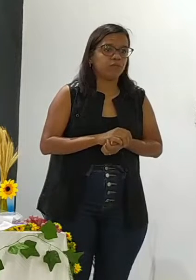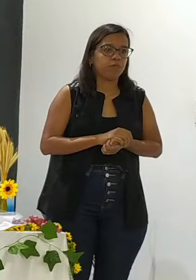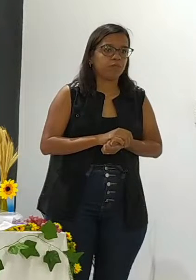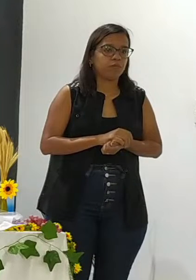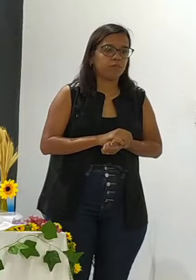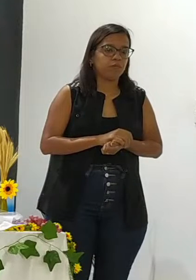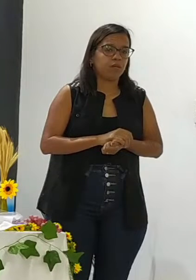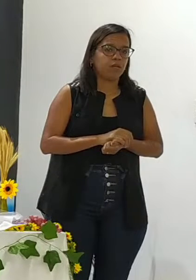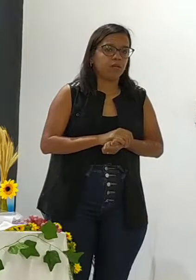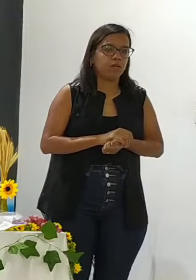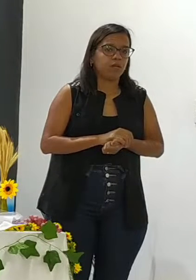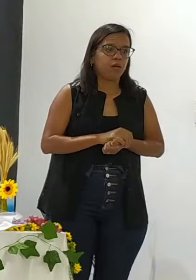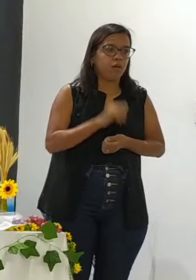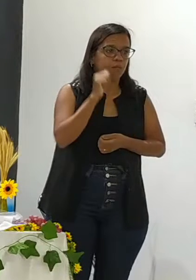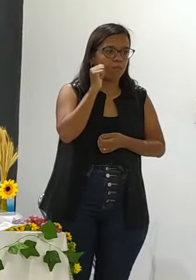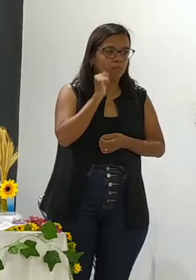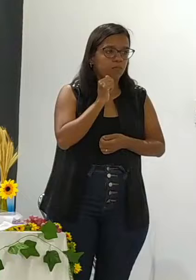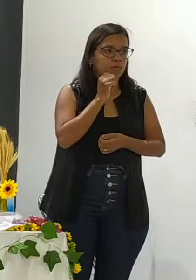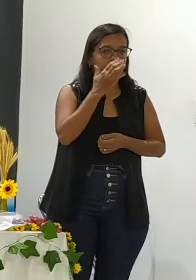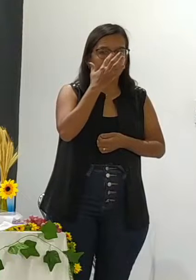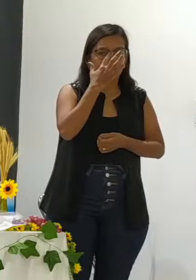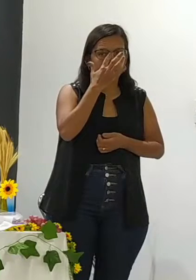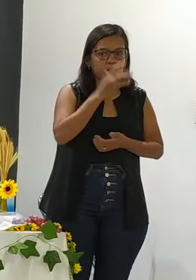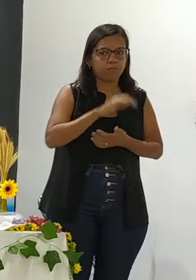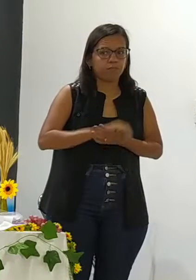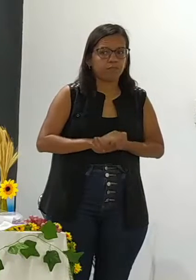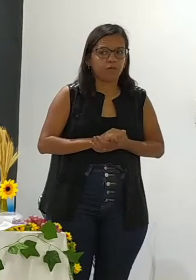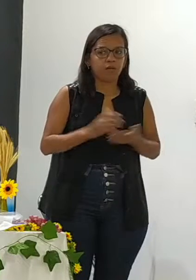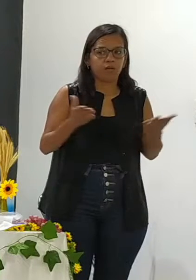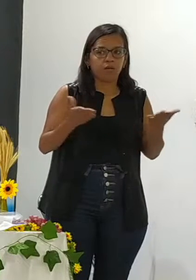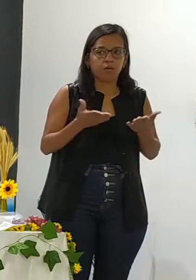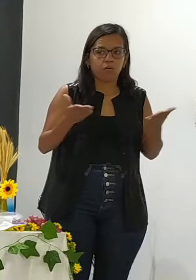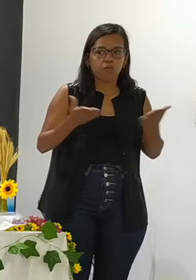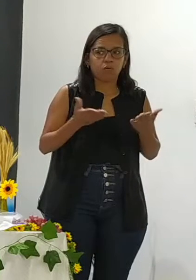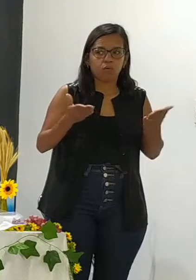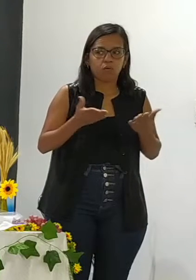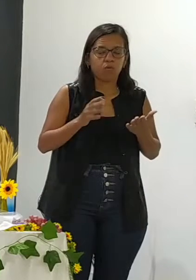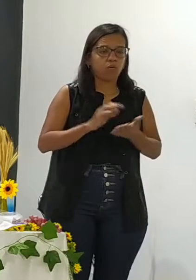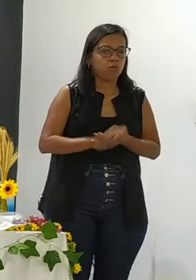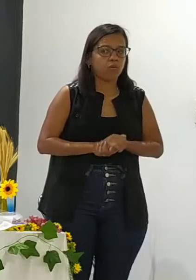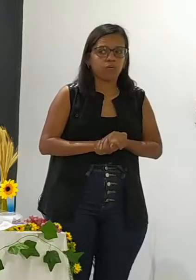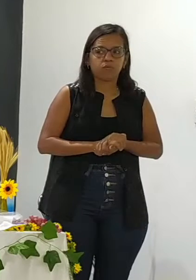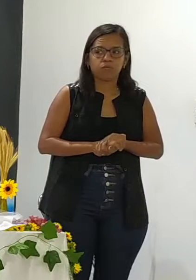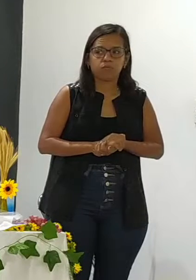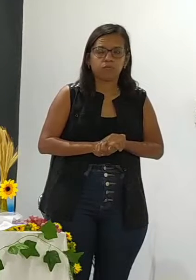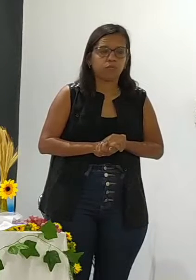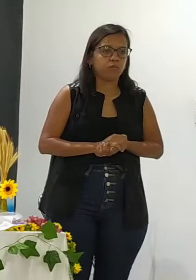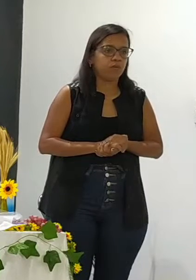noras, estrangeiras. E agora Noemi diz